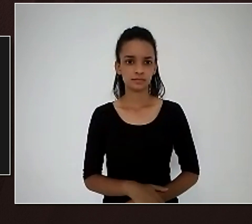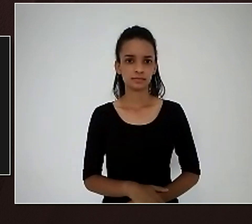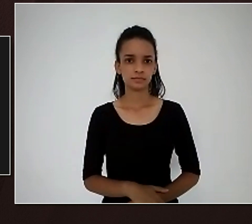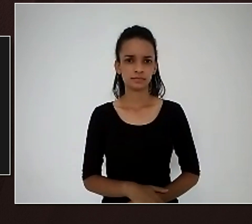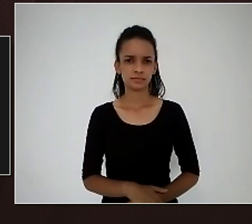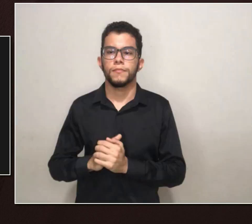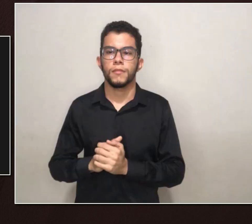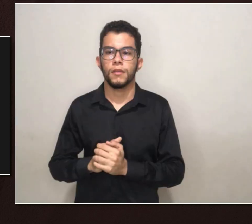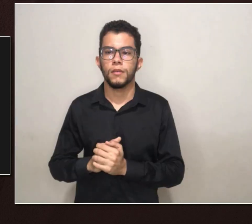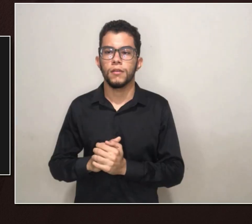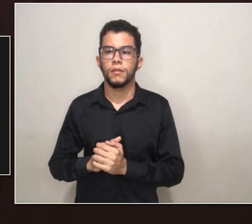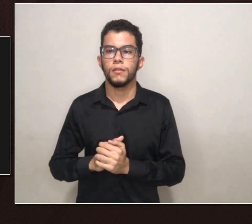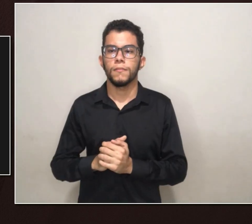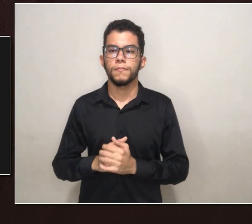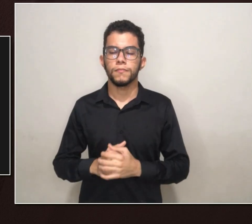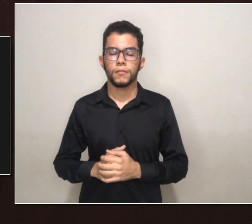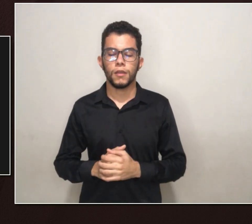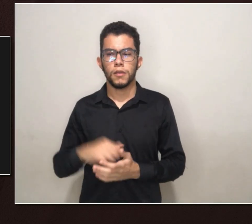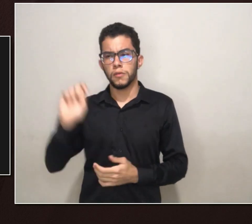Argentina.